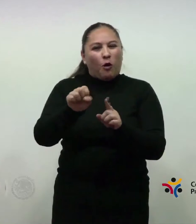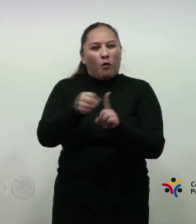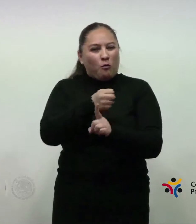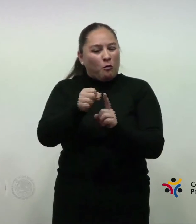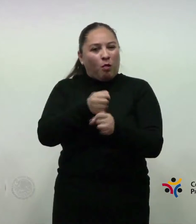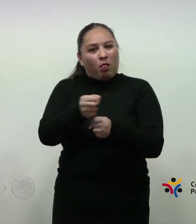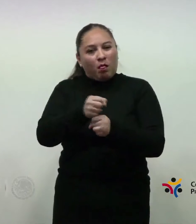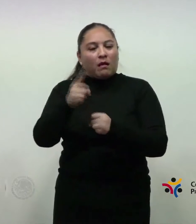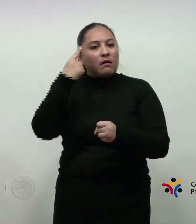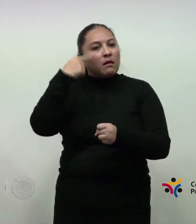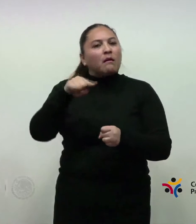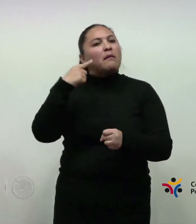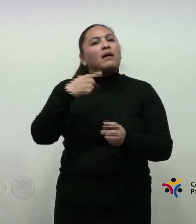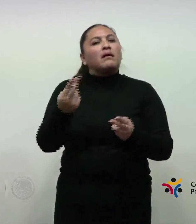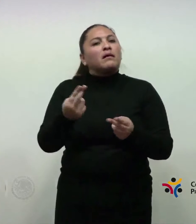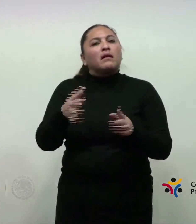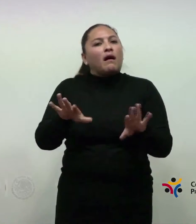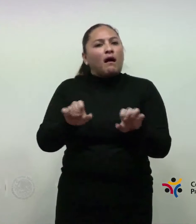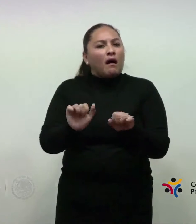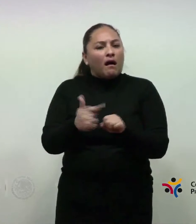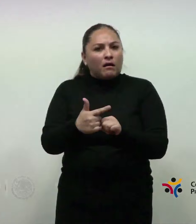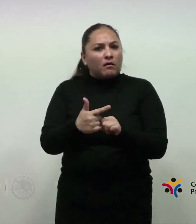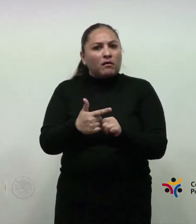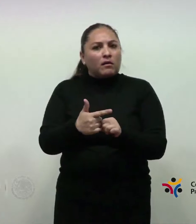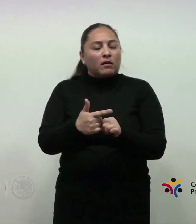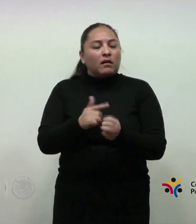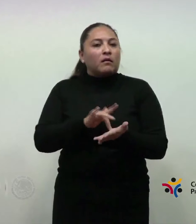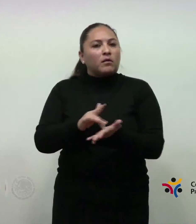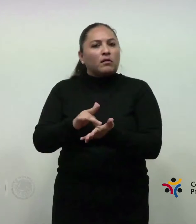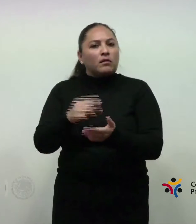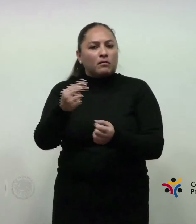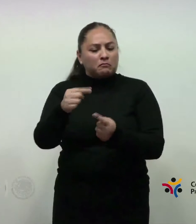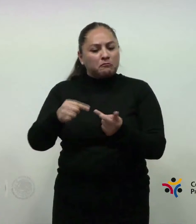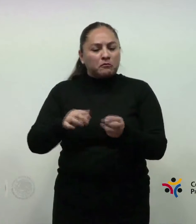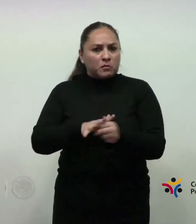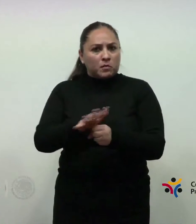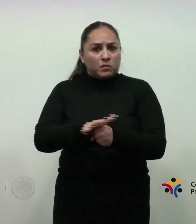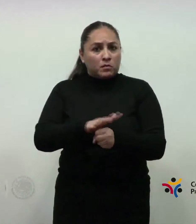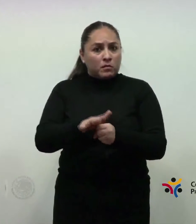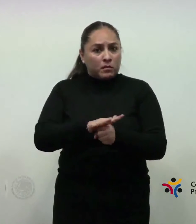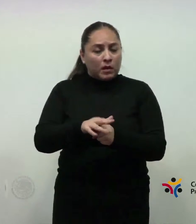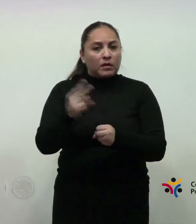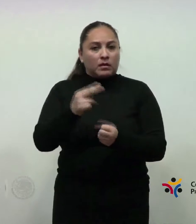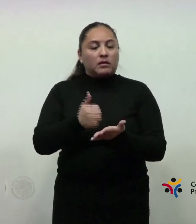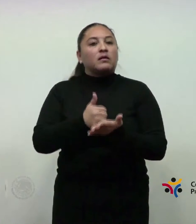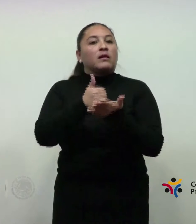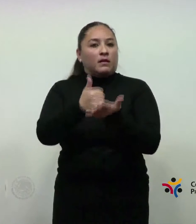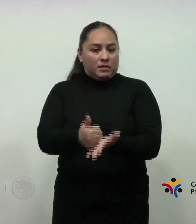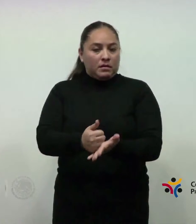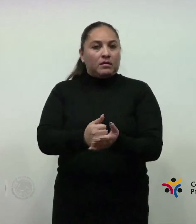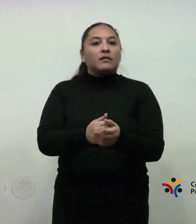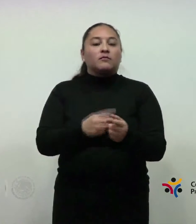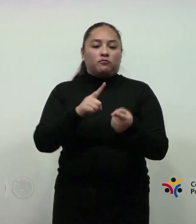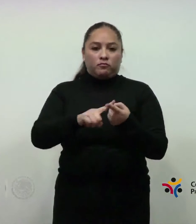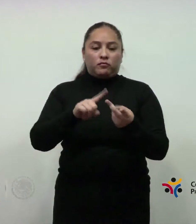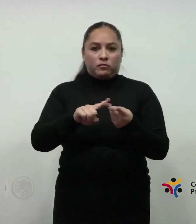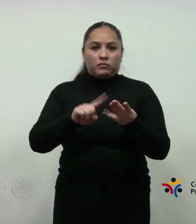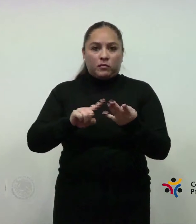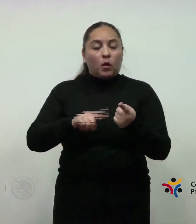necesitan las email para recibir el apoyo para que las mf reciban el apoyo necesitan presentar y entregar un proyecto que